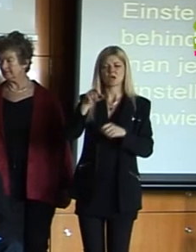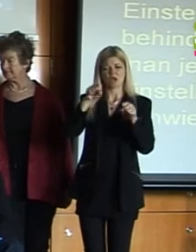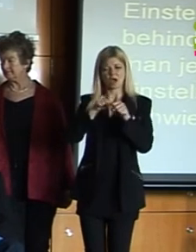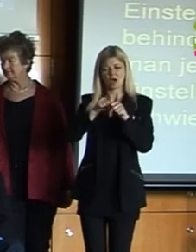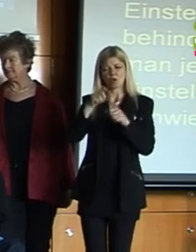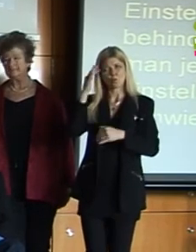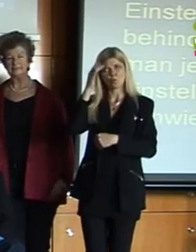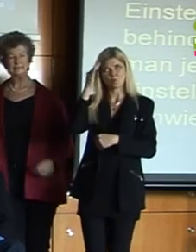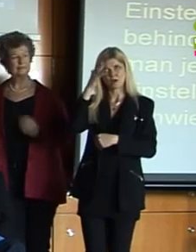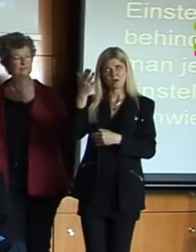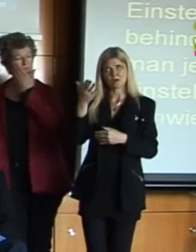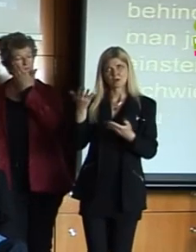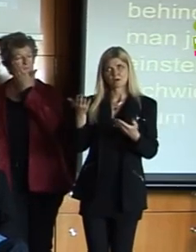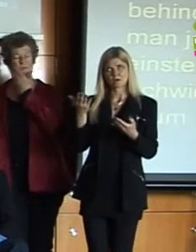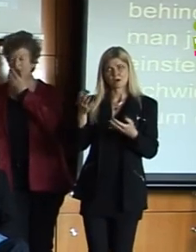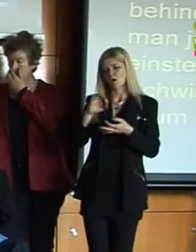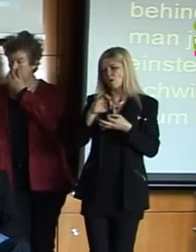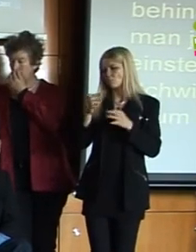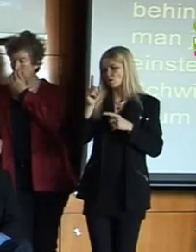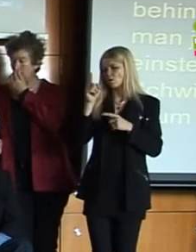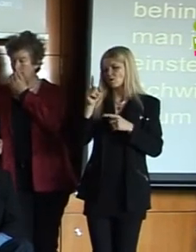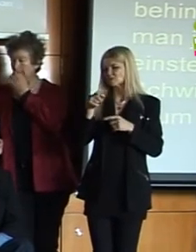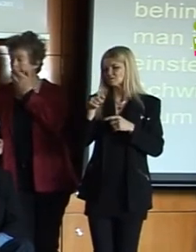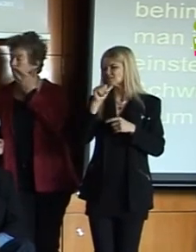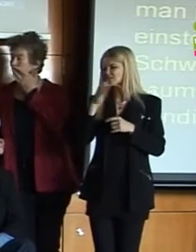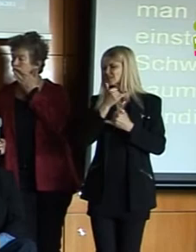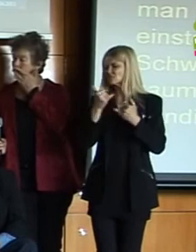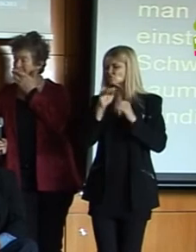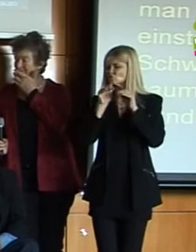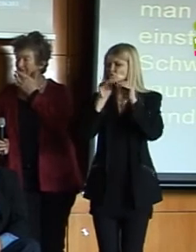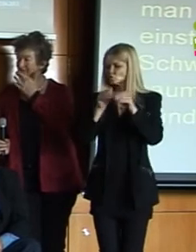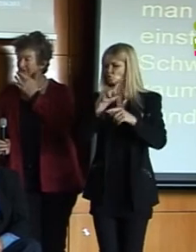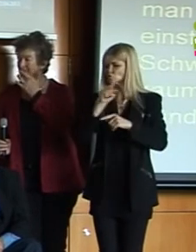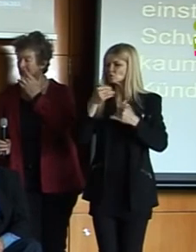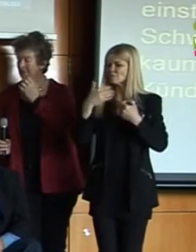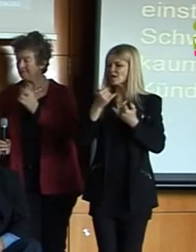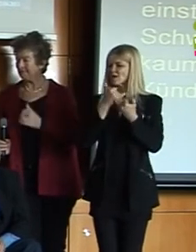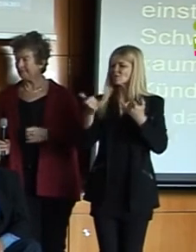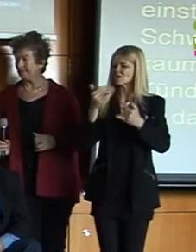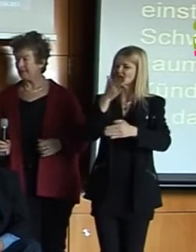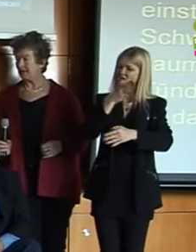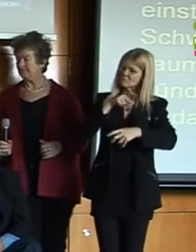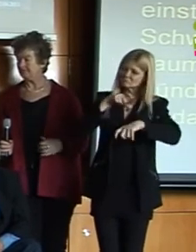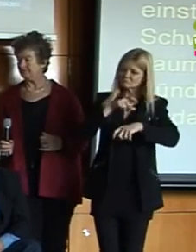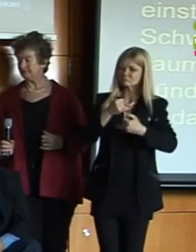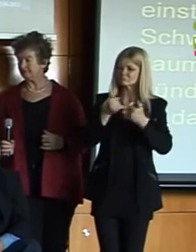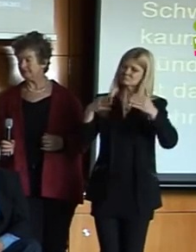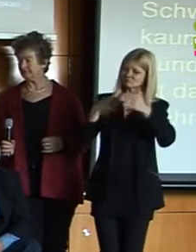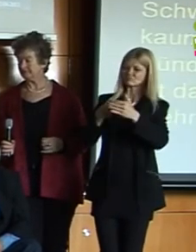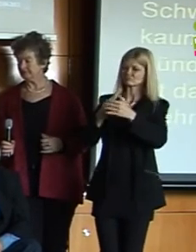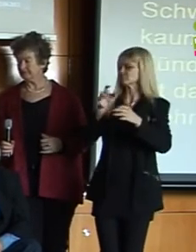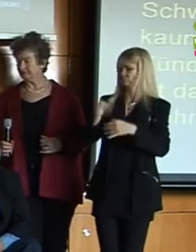überdenken, ob das nicht weniger ein Schutz, sondern eher ein Handicap wäre. Dankeschön.